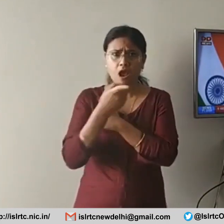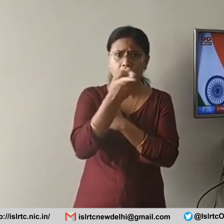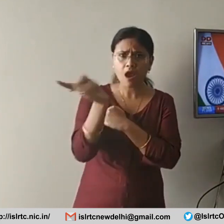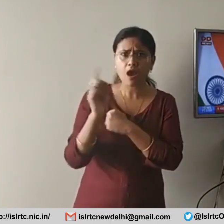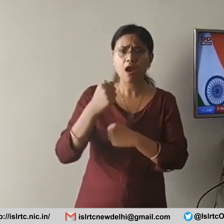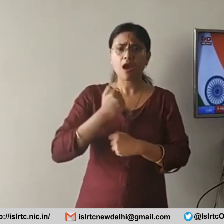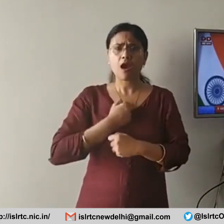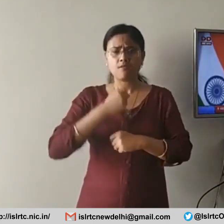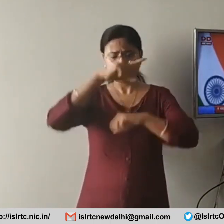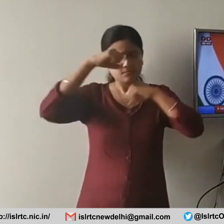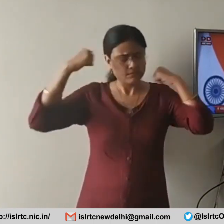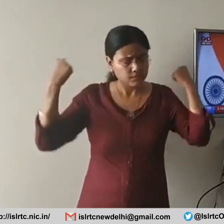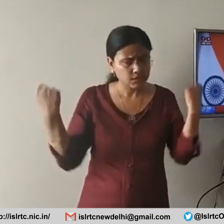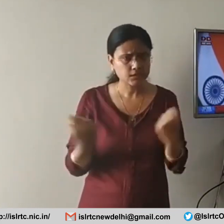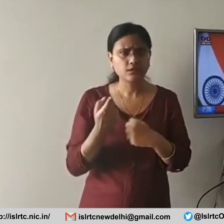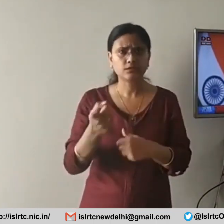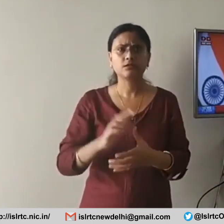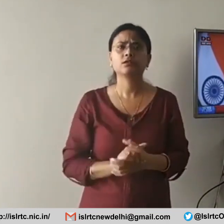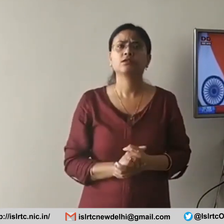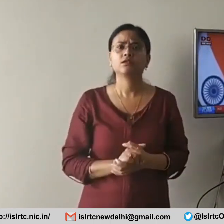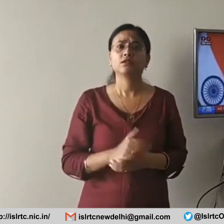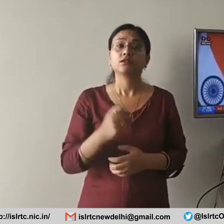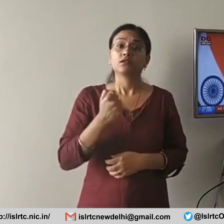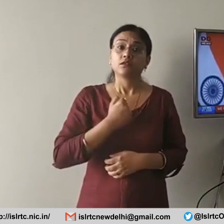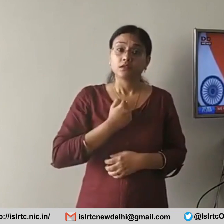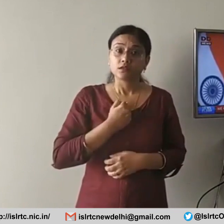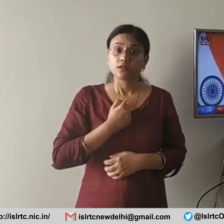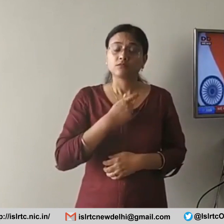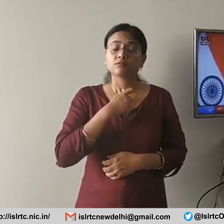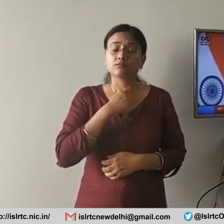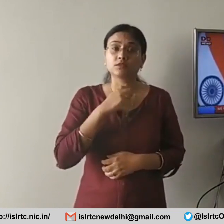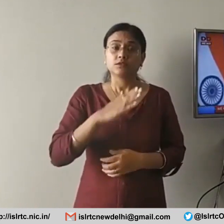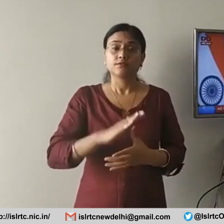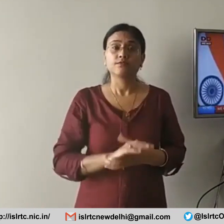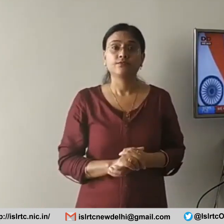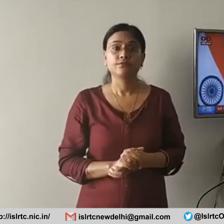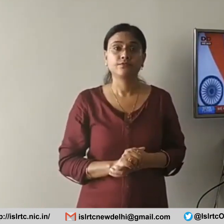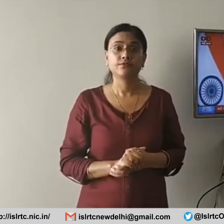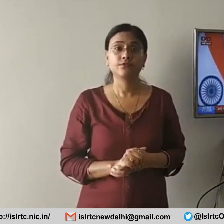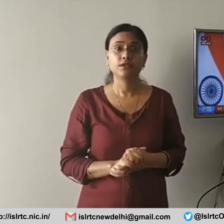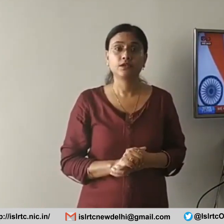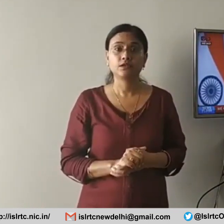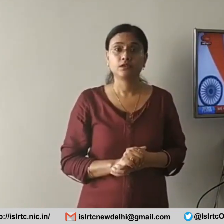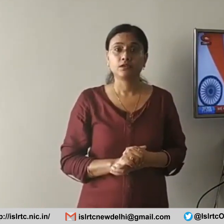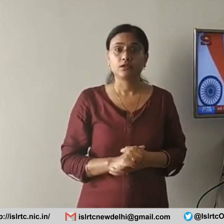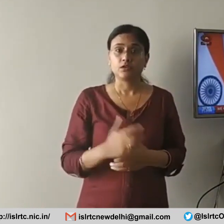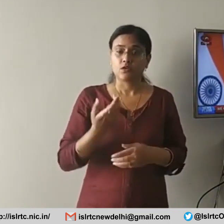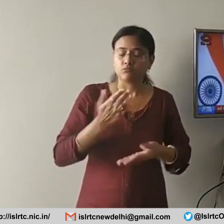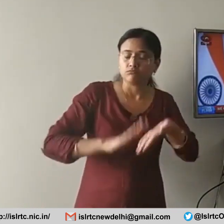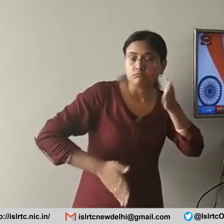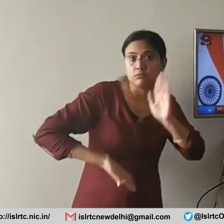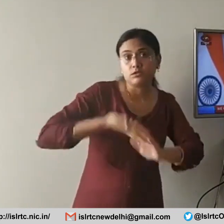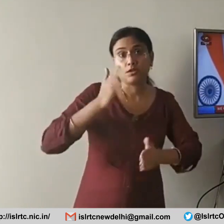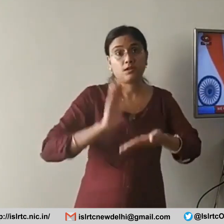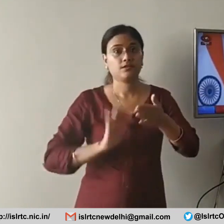हमारे परिश्रम और हमारी तपस्या को और चुनौती देगा,